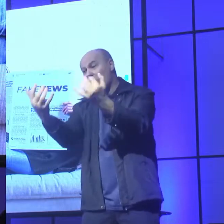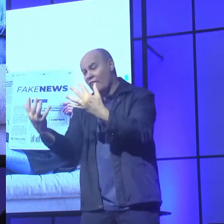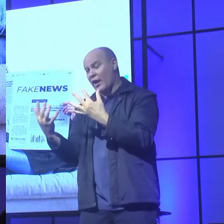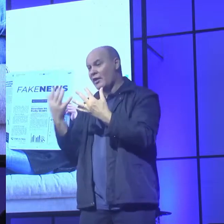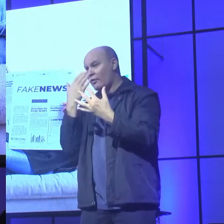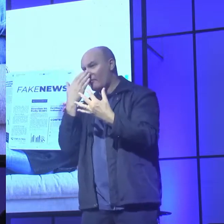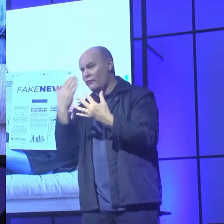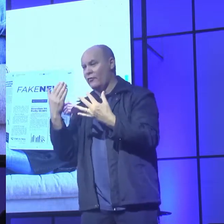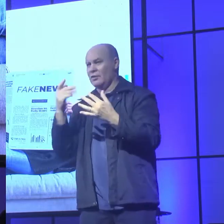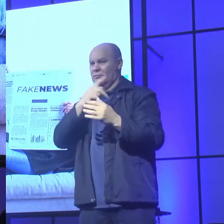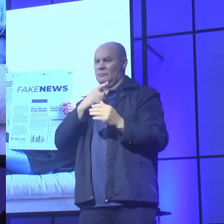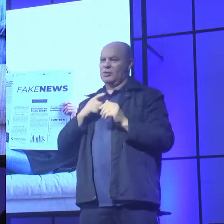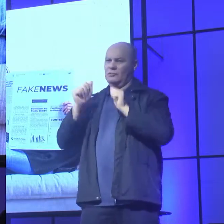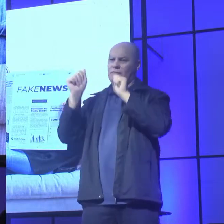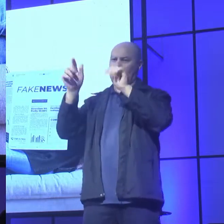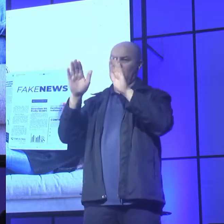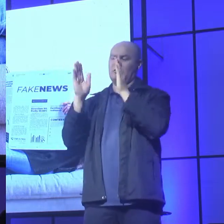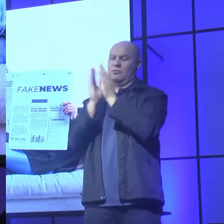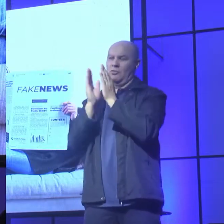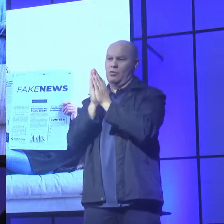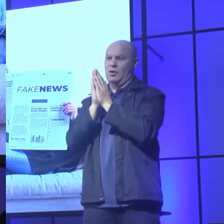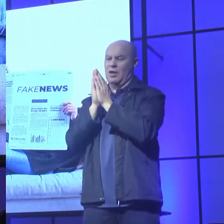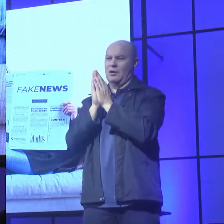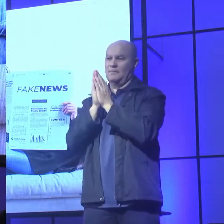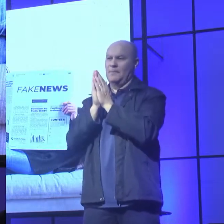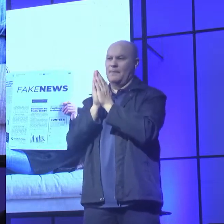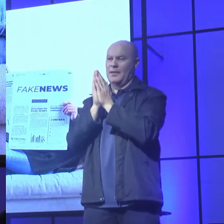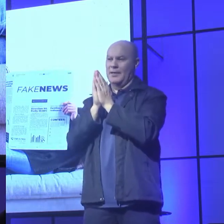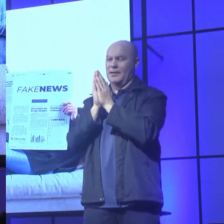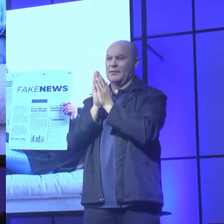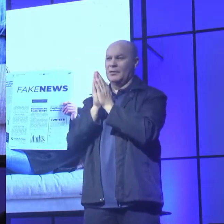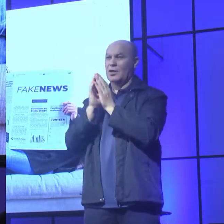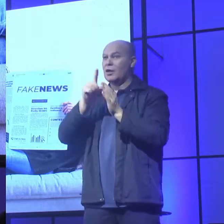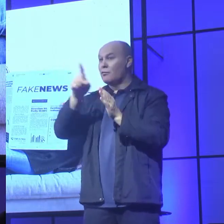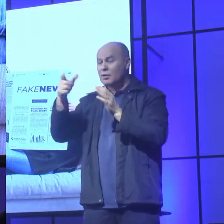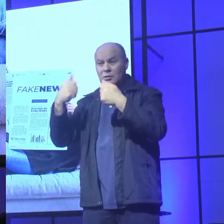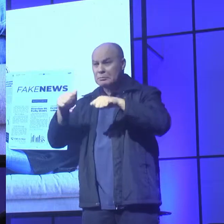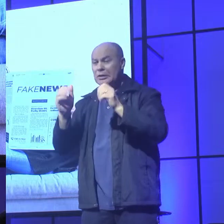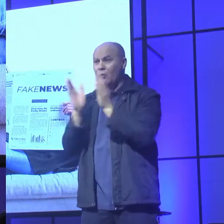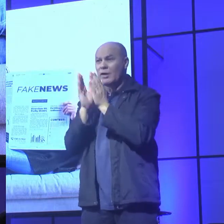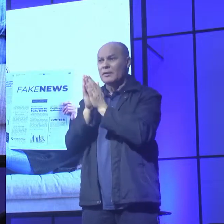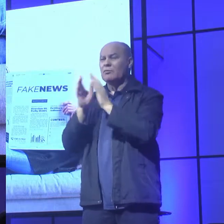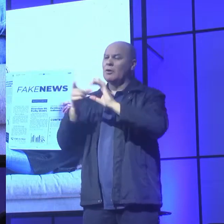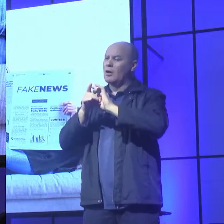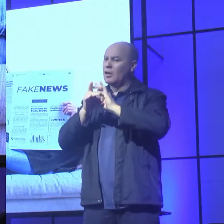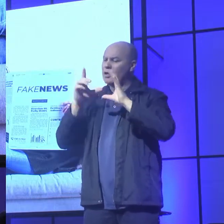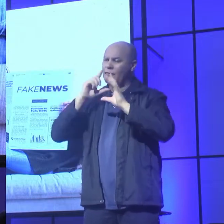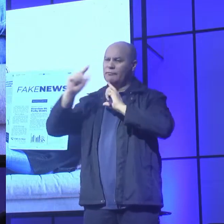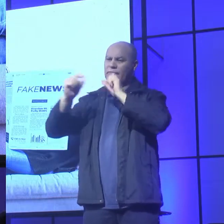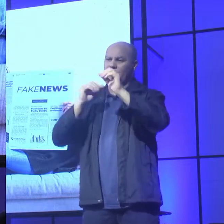graça e na paz de Jesus, que você vá em paz ao seu retorno ao seu lar. Um forte abraço.